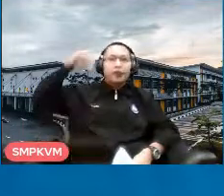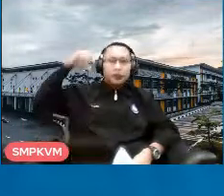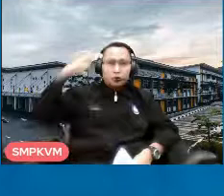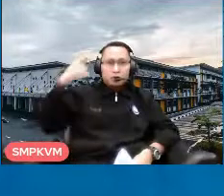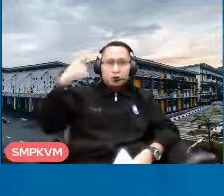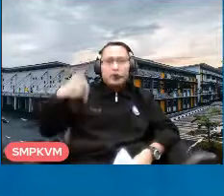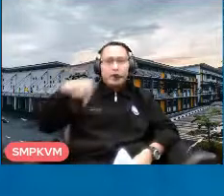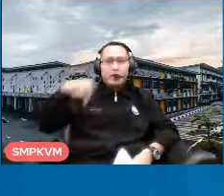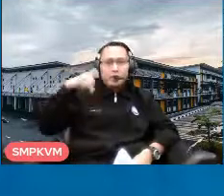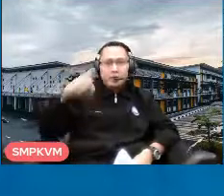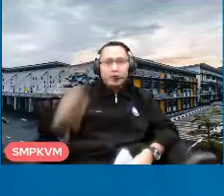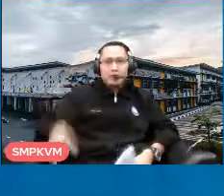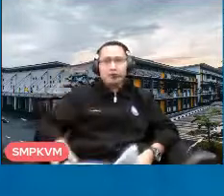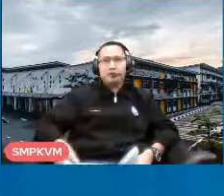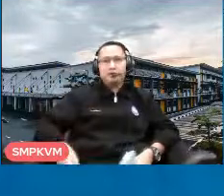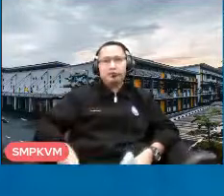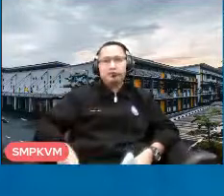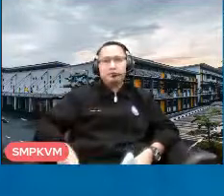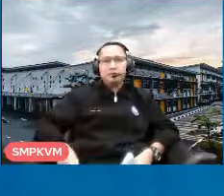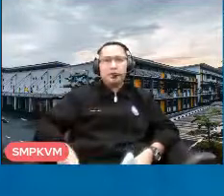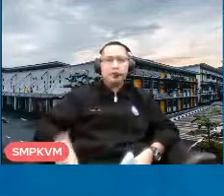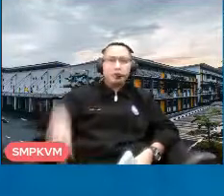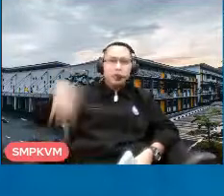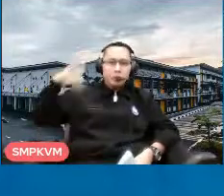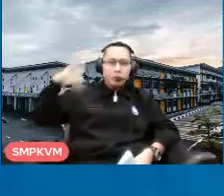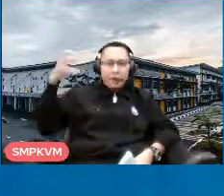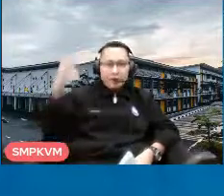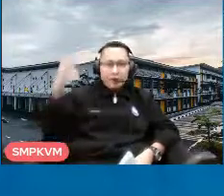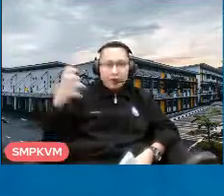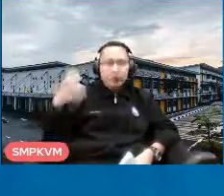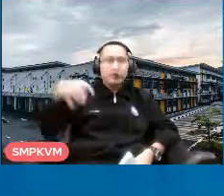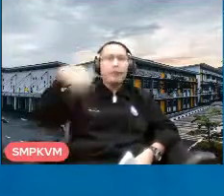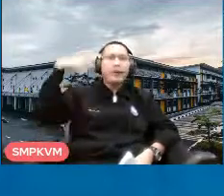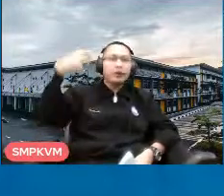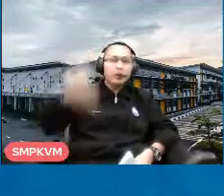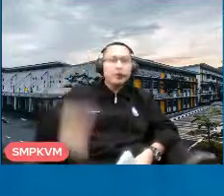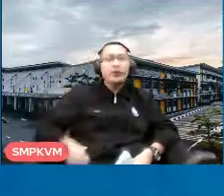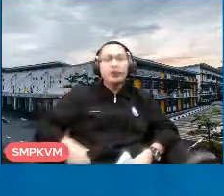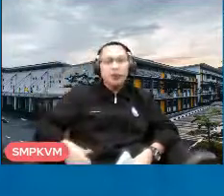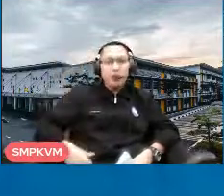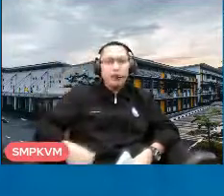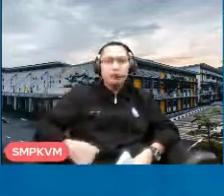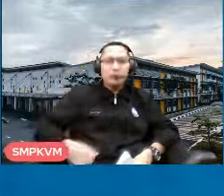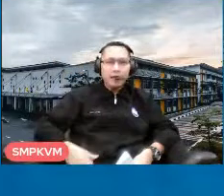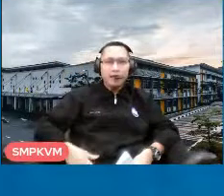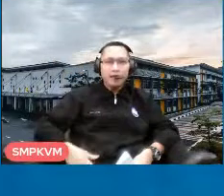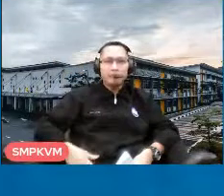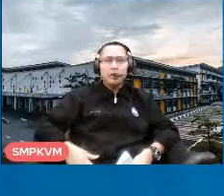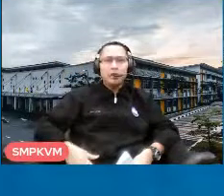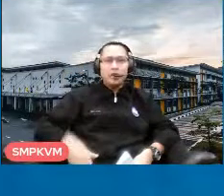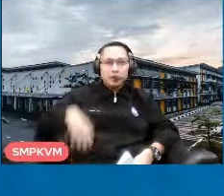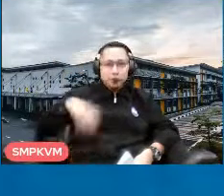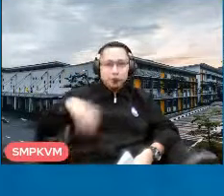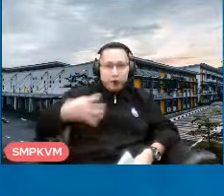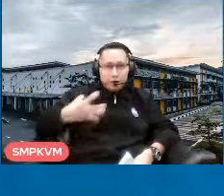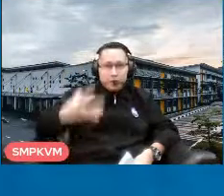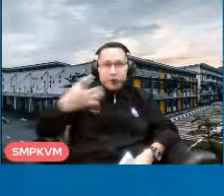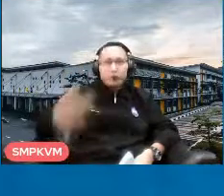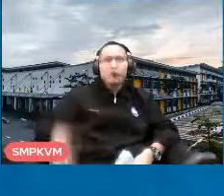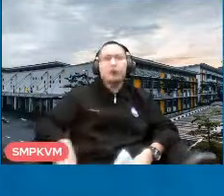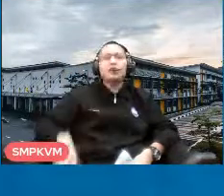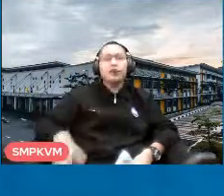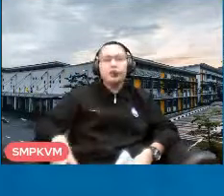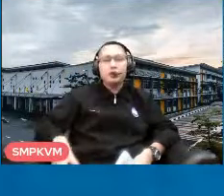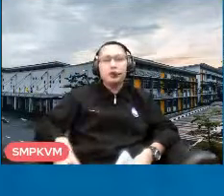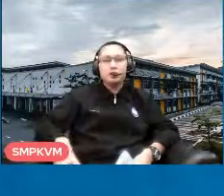ketika di custom like Sampoerna botolnya rumah pagi sampai ke asrama lewat malam kita cek